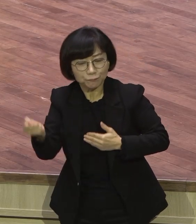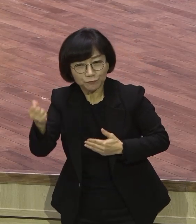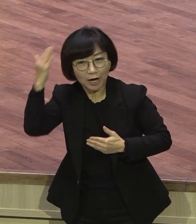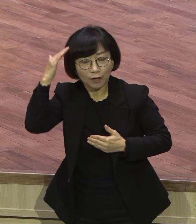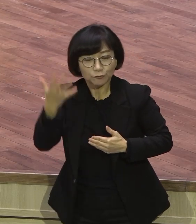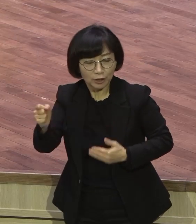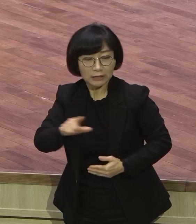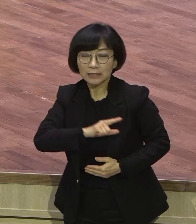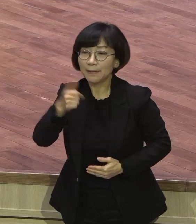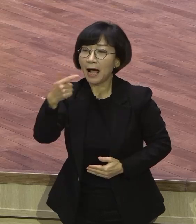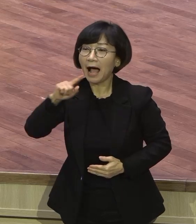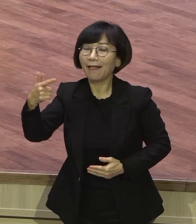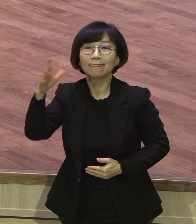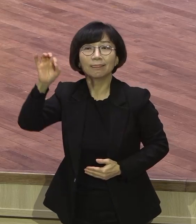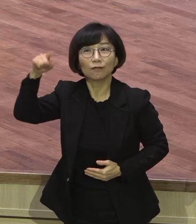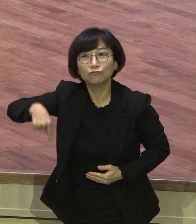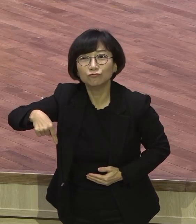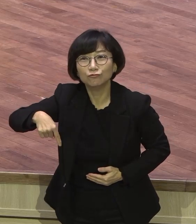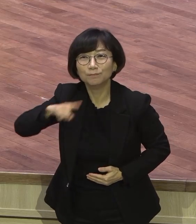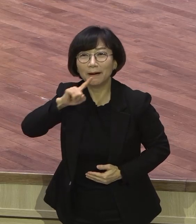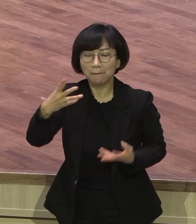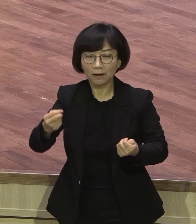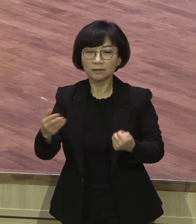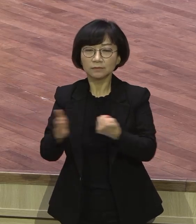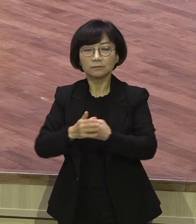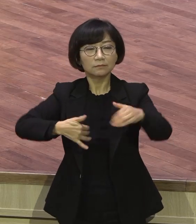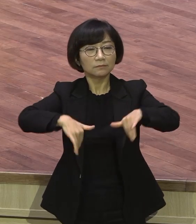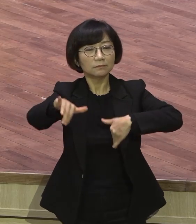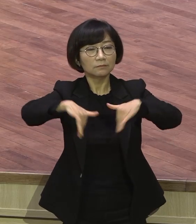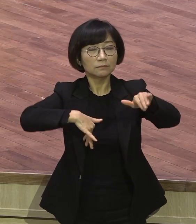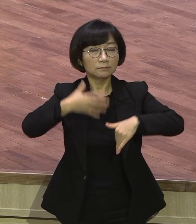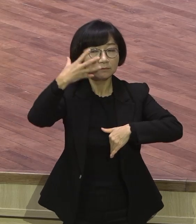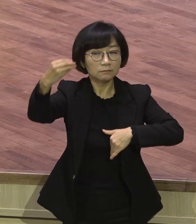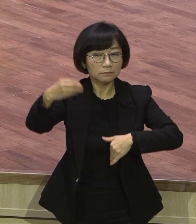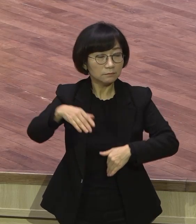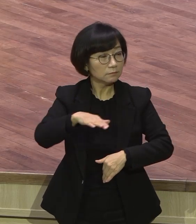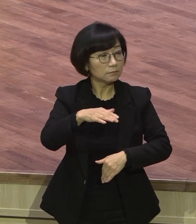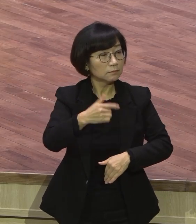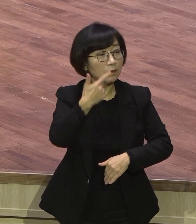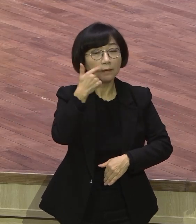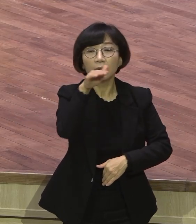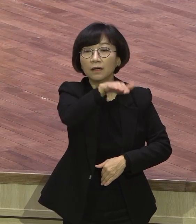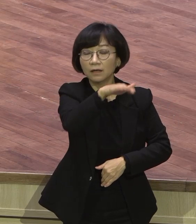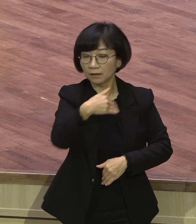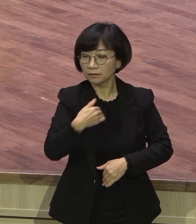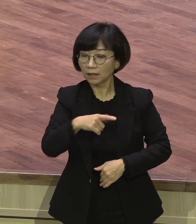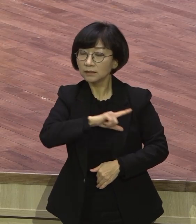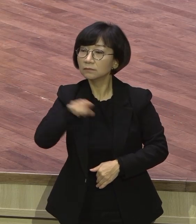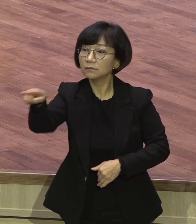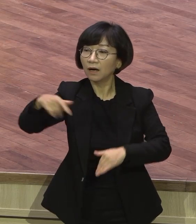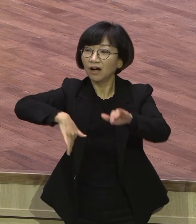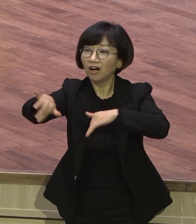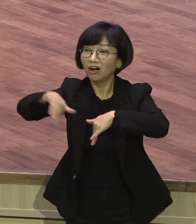길가 내 이름이 계속 한우 한우가 나오니까 이게 계속해서